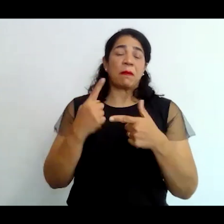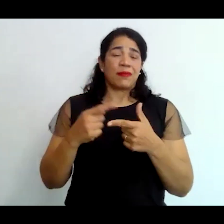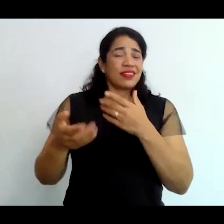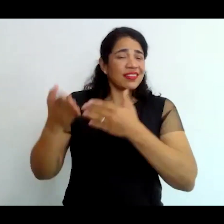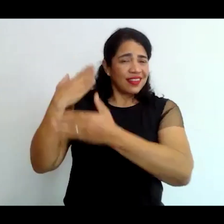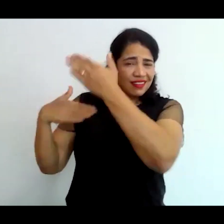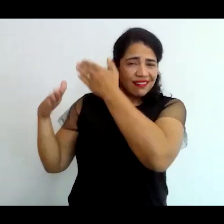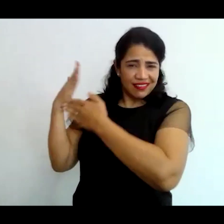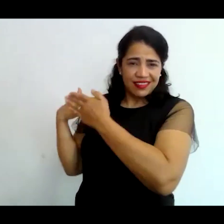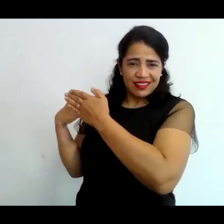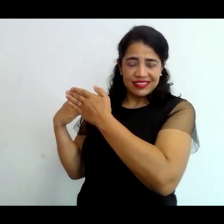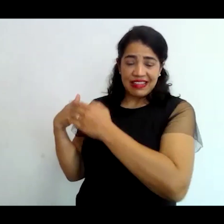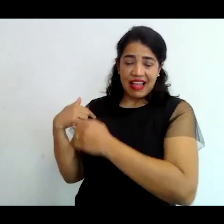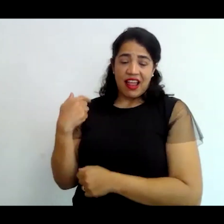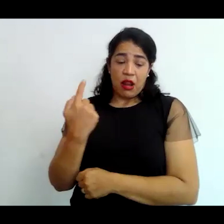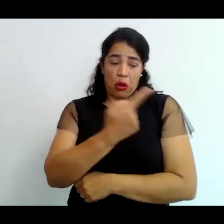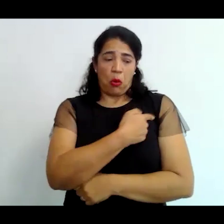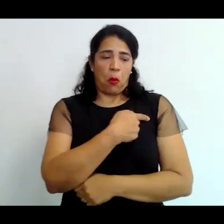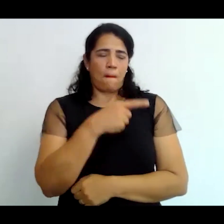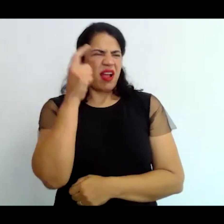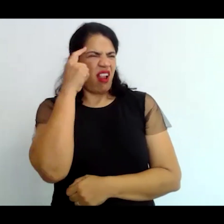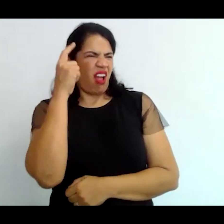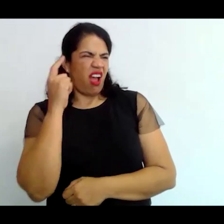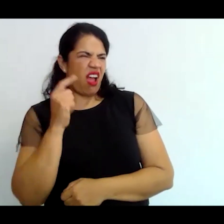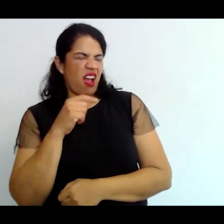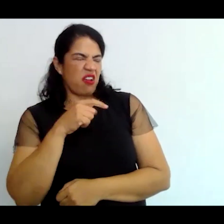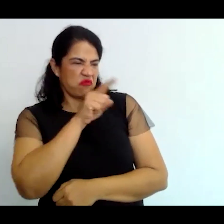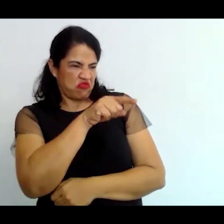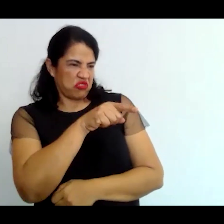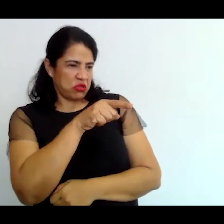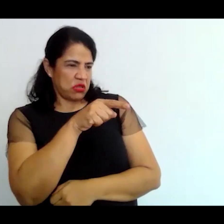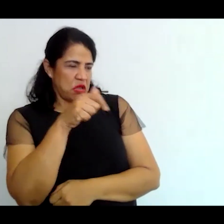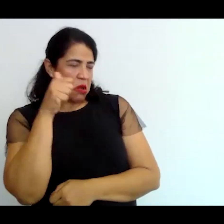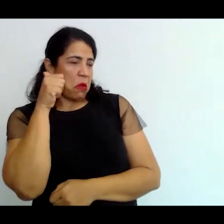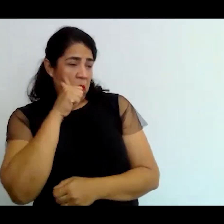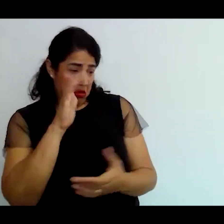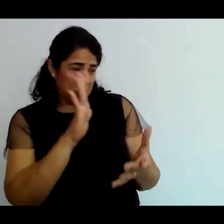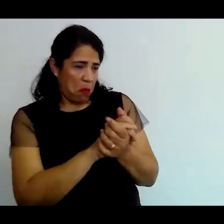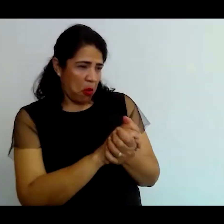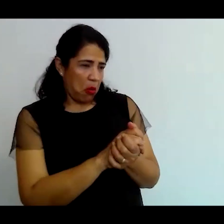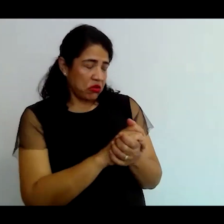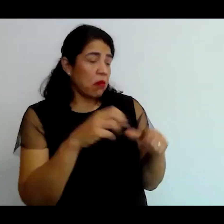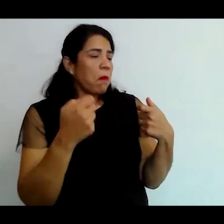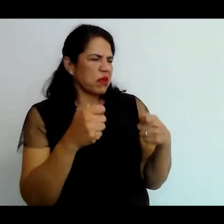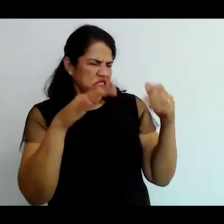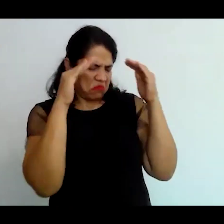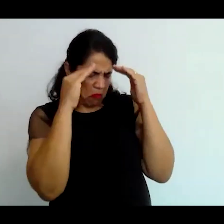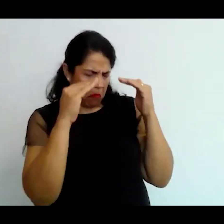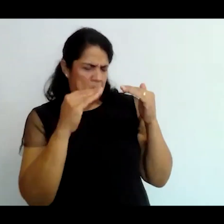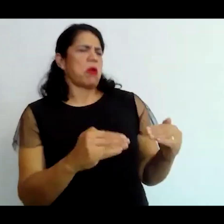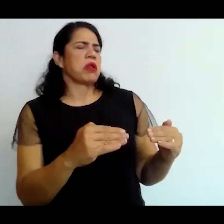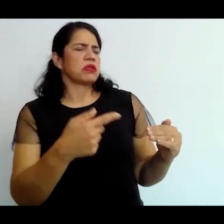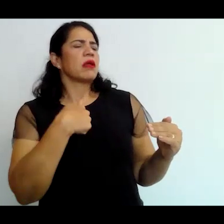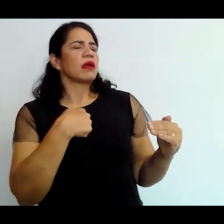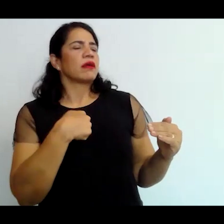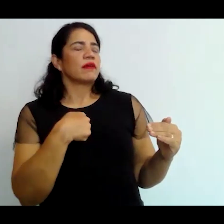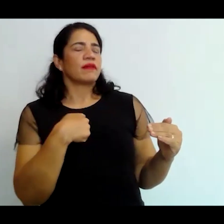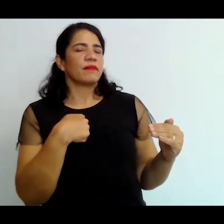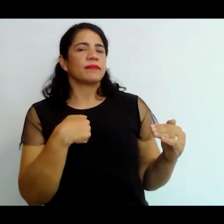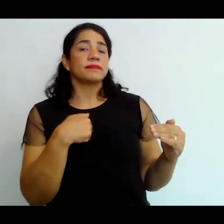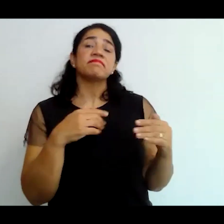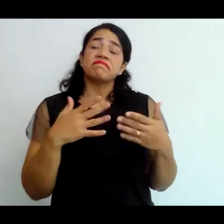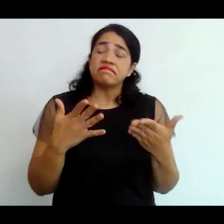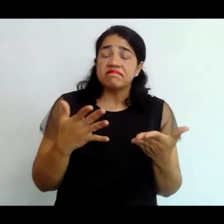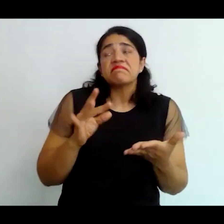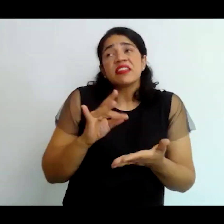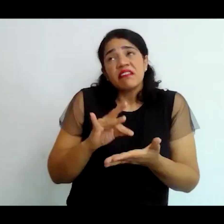Ou você que é mais jovem, tem que ouvir mais velhos. Não, tá certo, a Bíblia ensina assim, mas vamos aprender, irmão, no